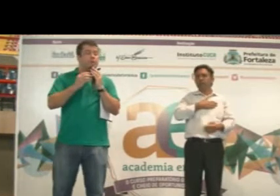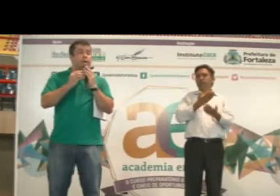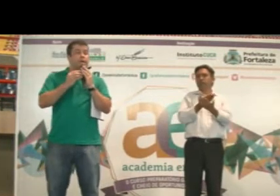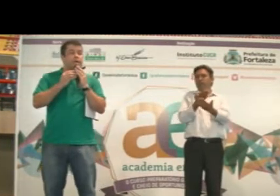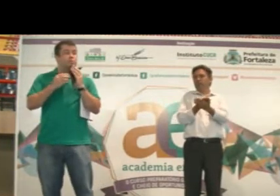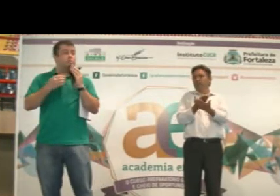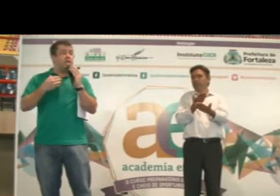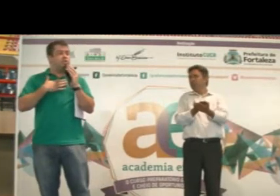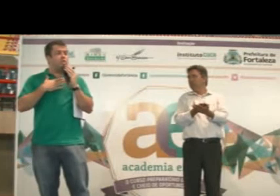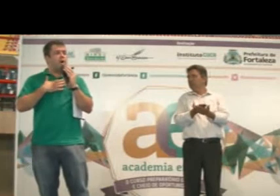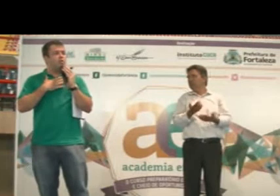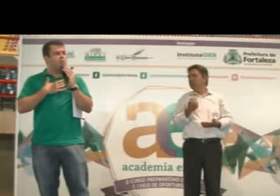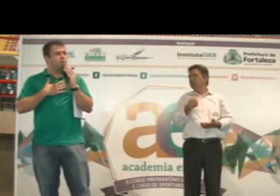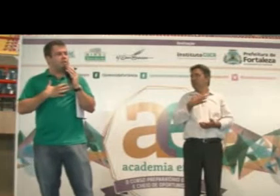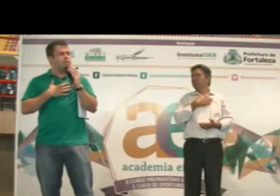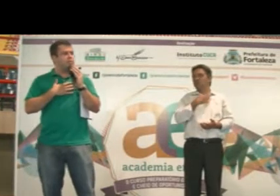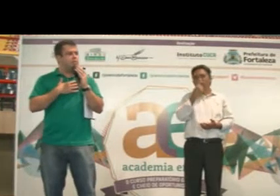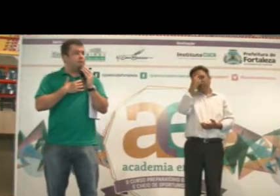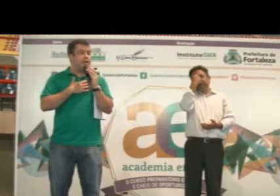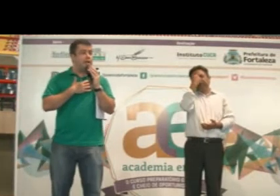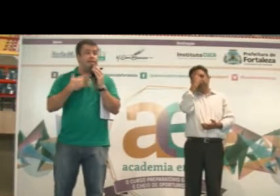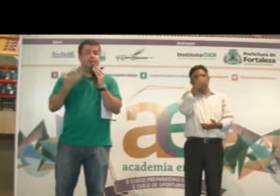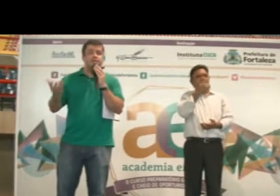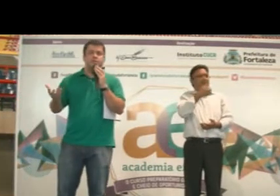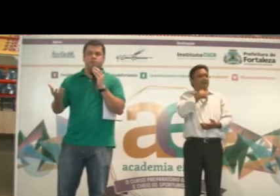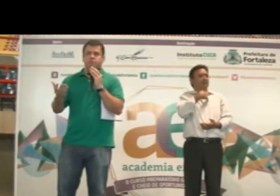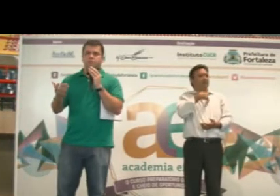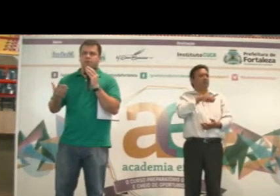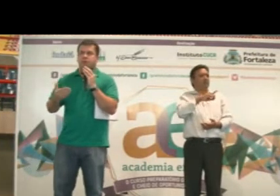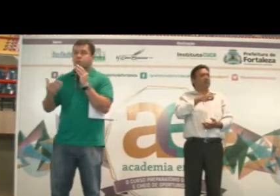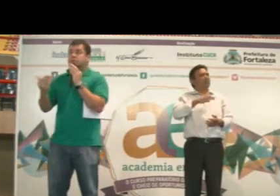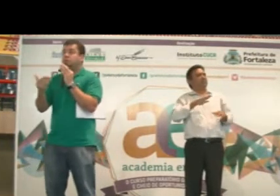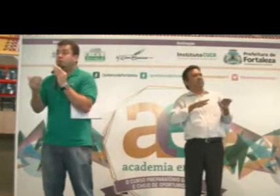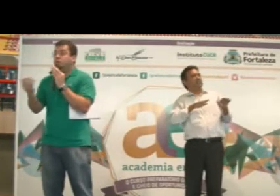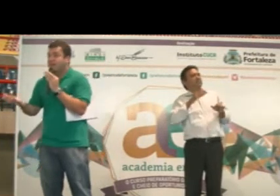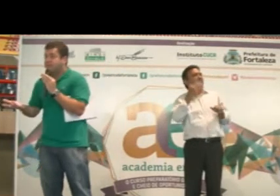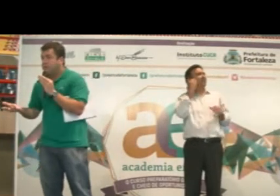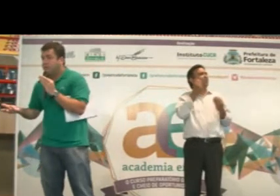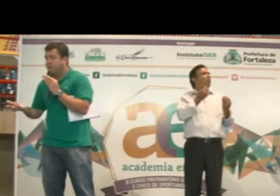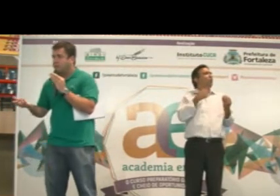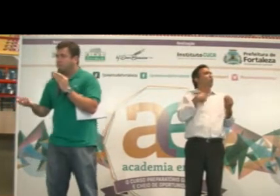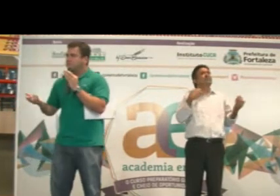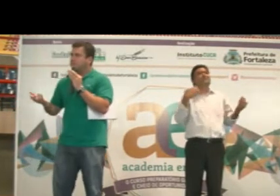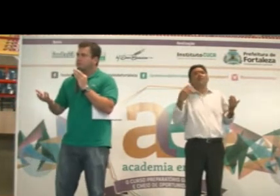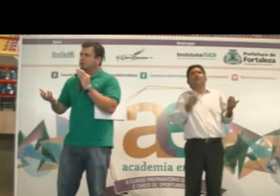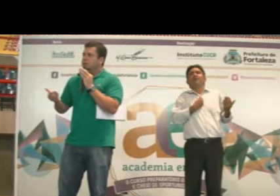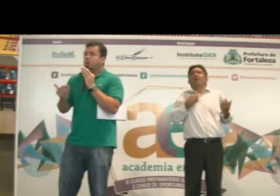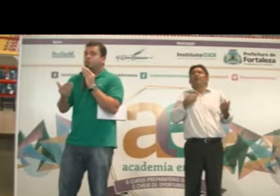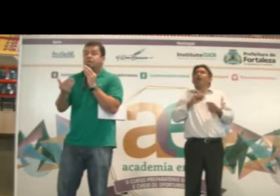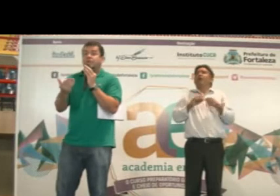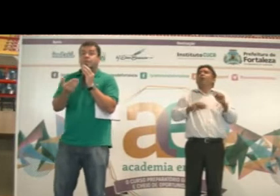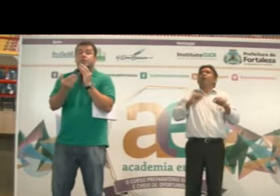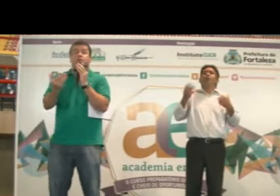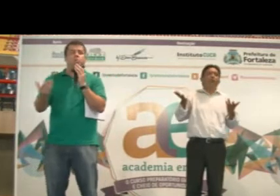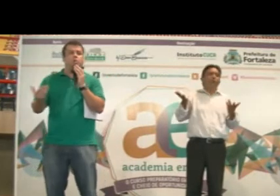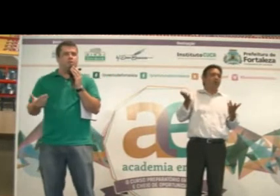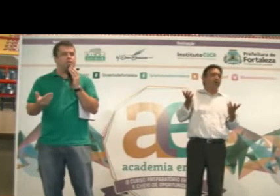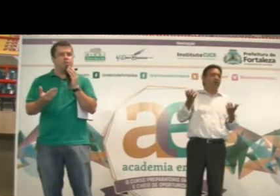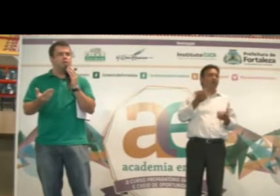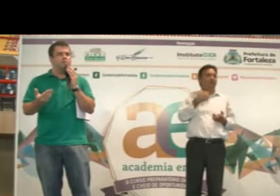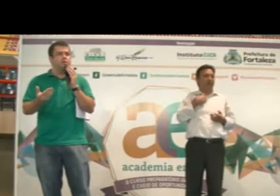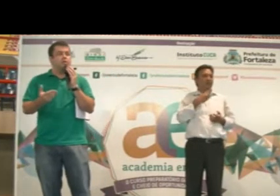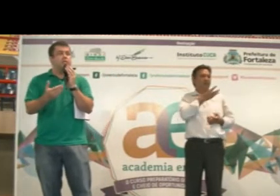estudar. E eu sempre tinha algo no meu coração que era a indecisão. Eu não sabia o que fazer na minha vida. Então eu estava terminando